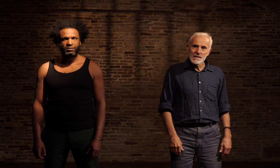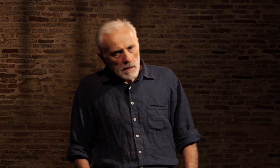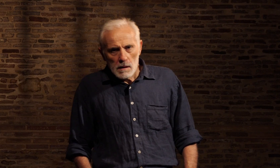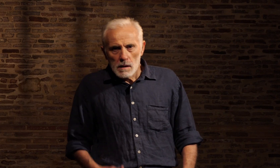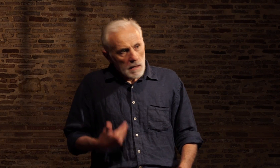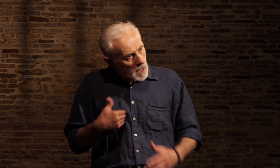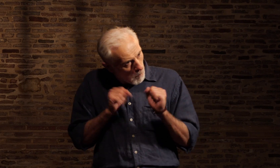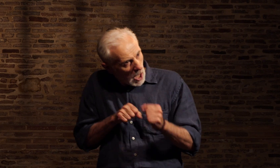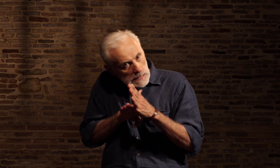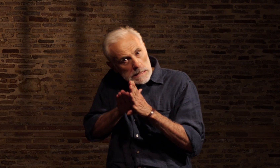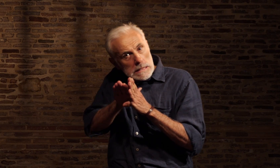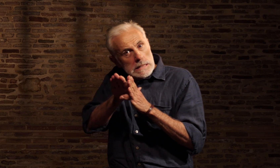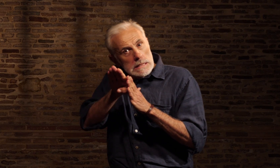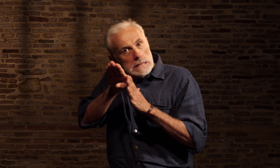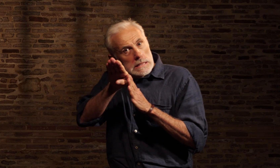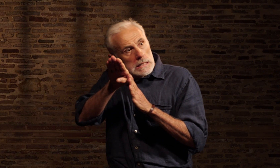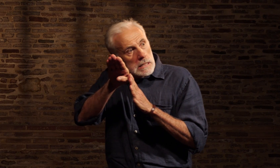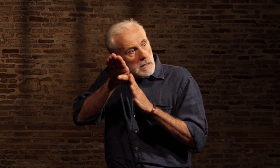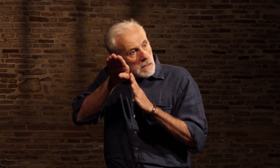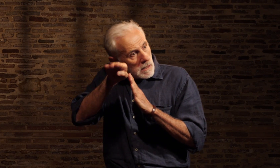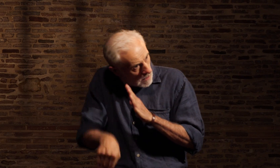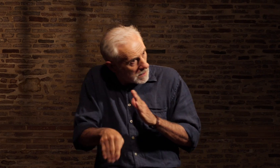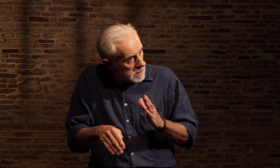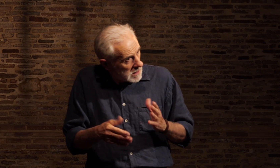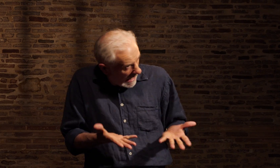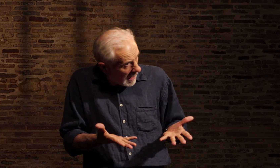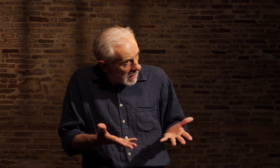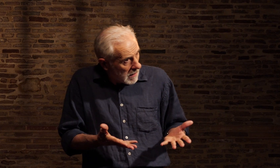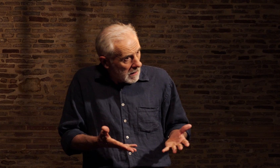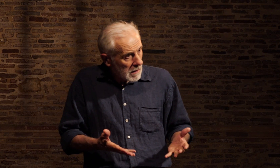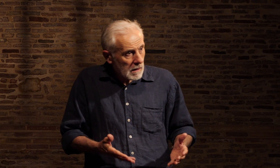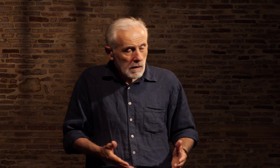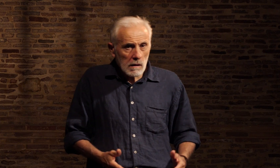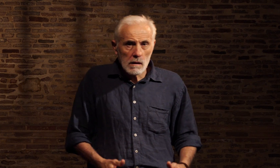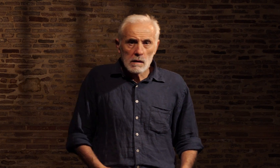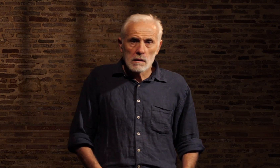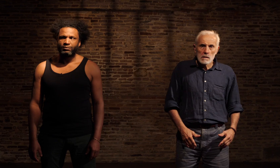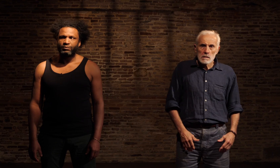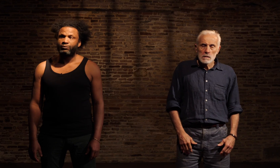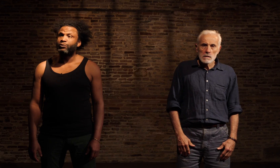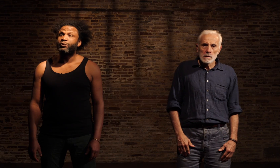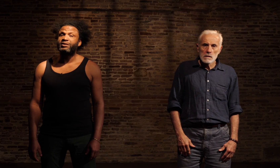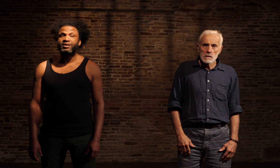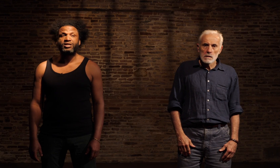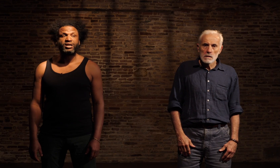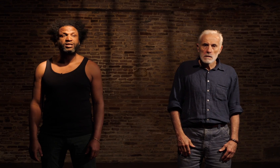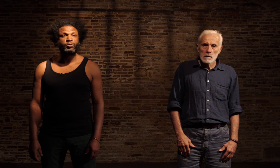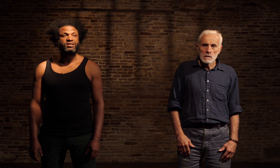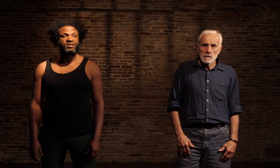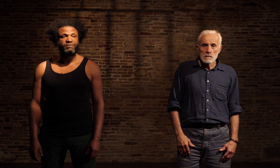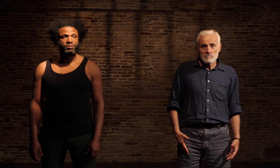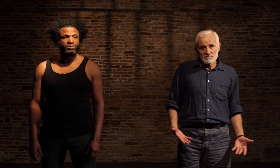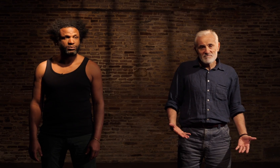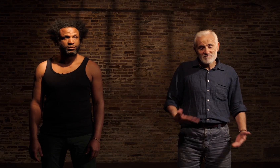ils ont sué l'activité que j'aime et par dessus tout boxer vous connaissez déjà la